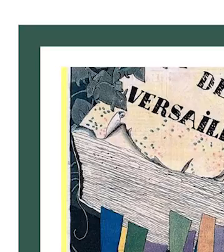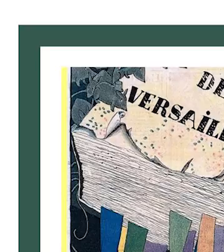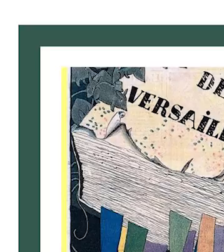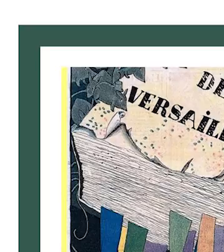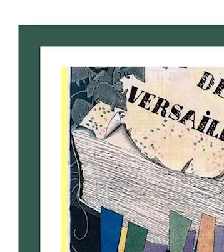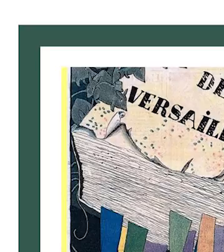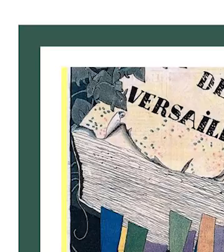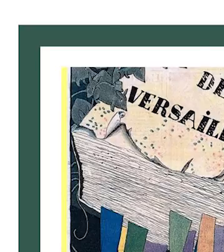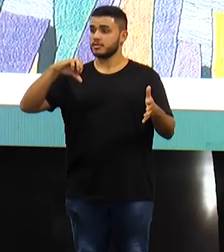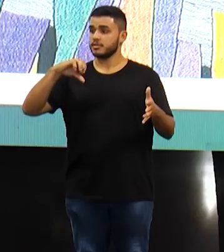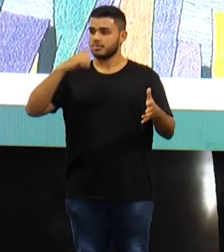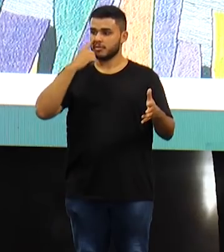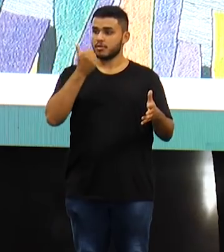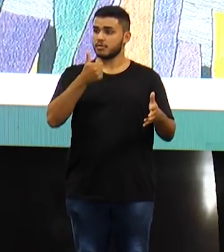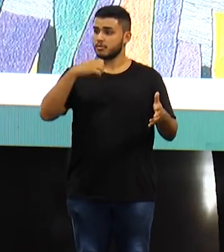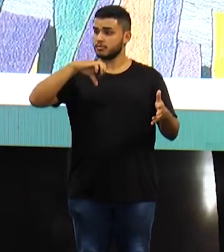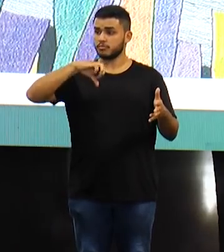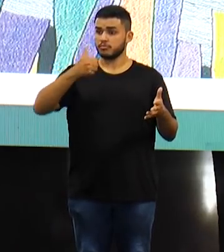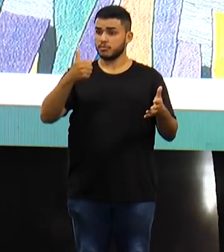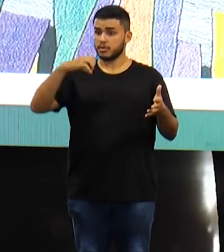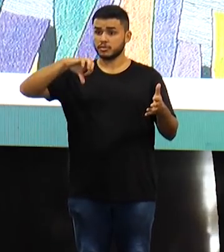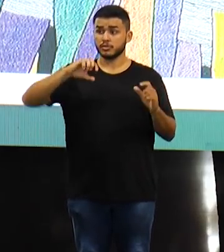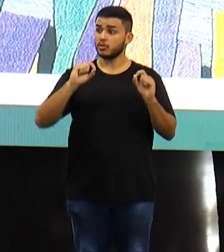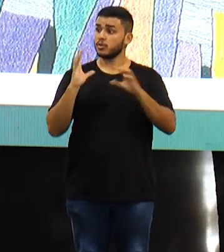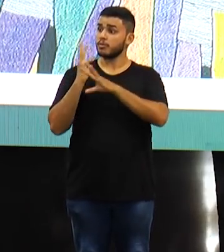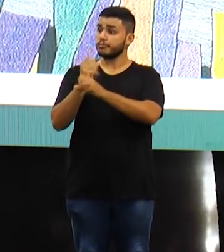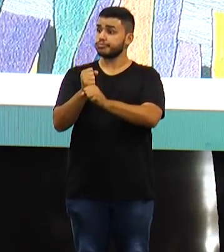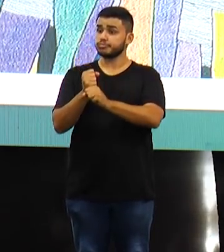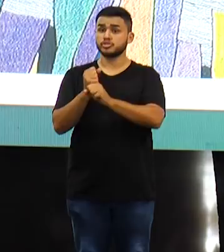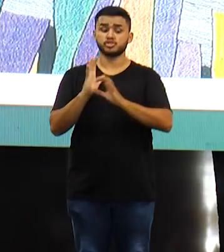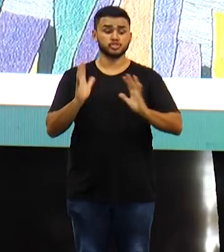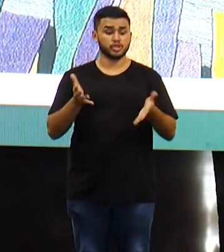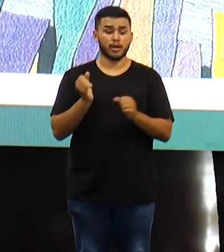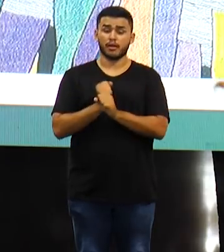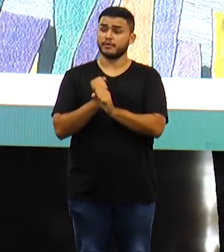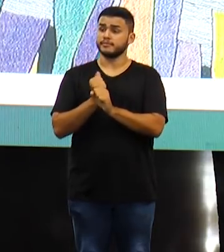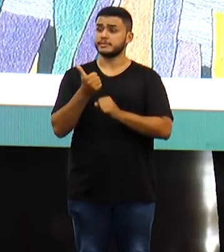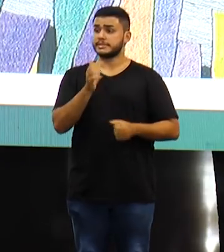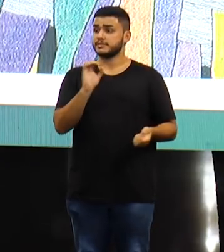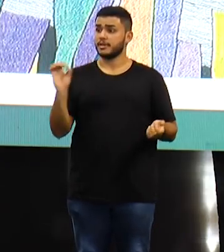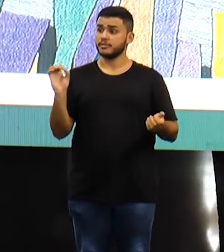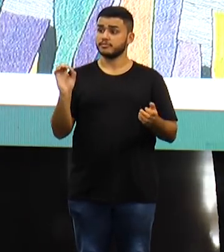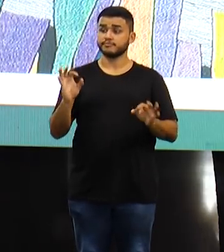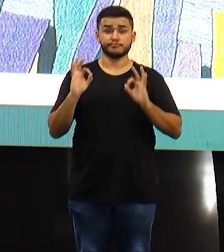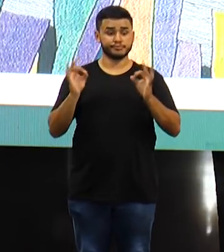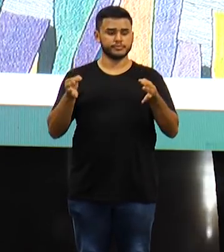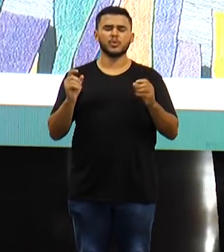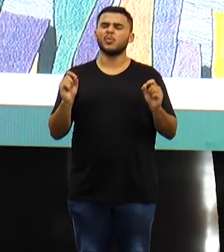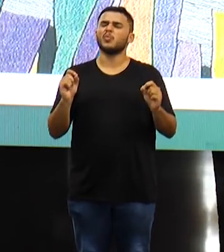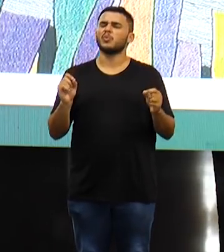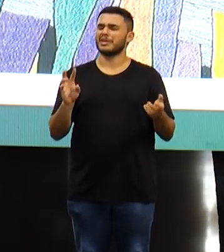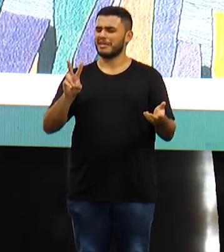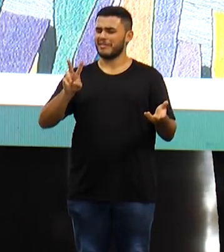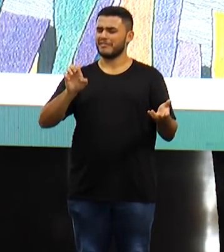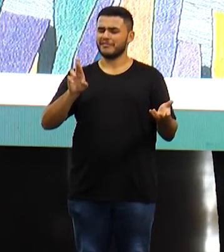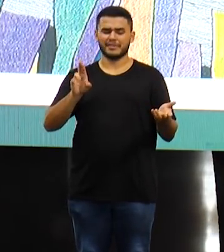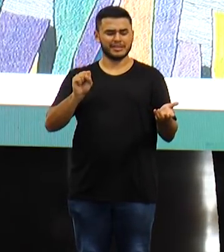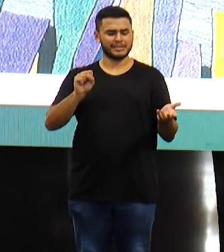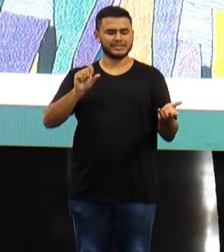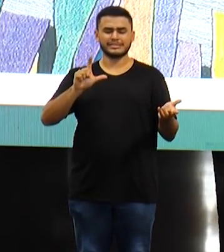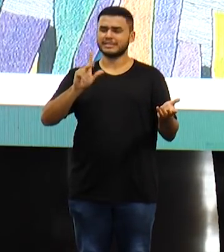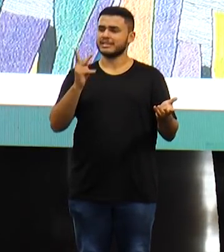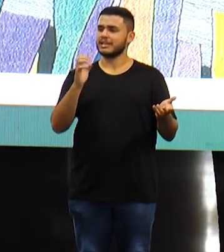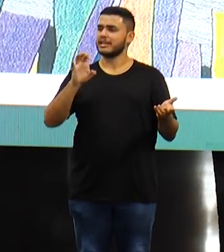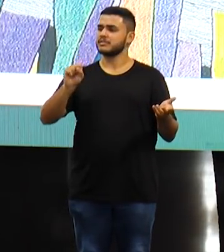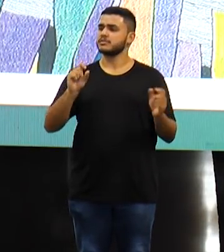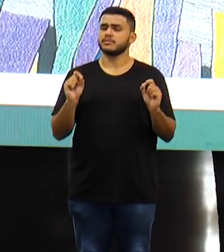Versalhes. Centenário do Tratado de Versalhes. Professor, eu não lembro o que foi o Tratado de Versalhes. Tranquilo, você vai